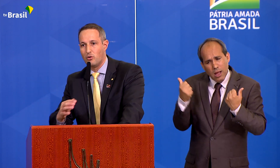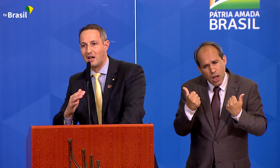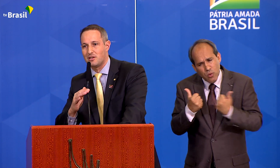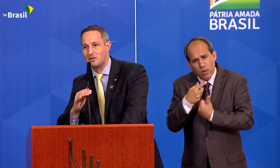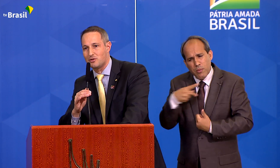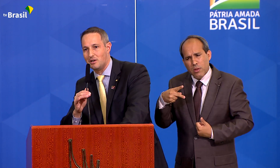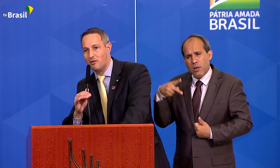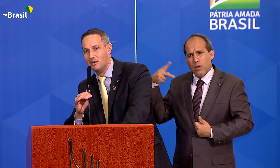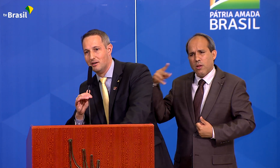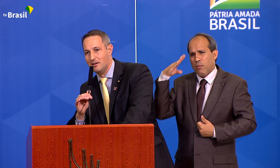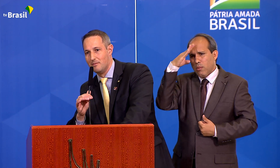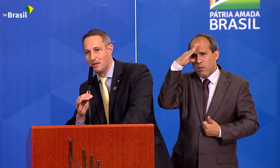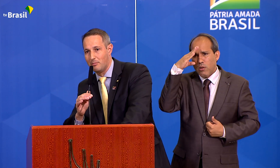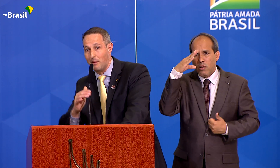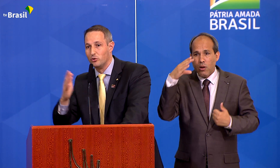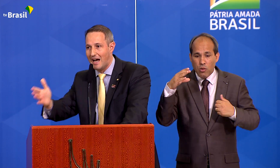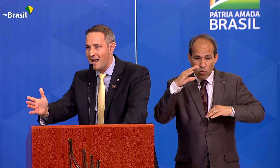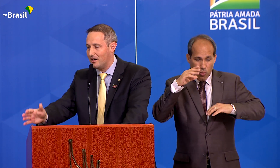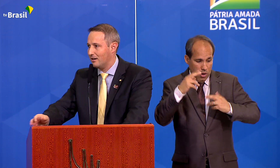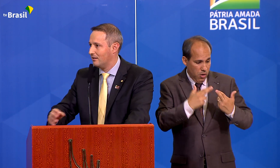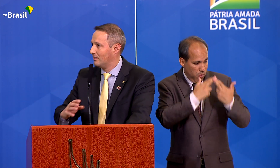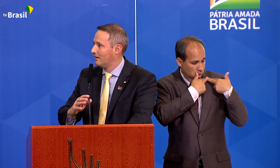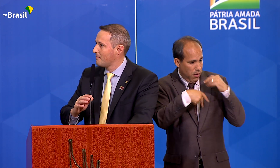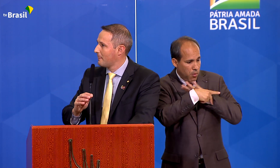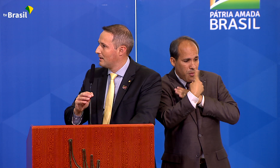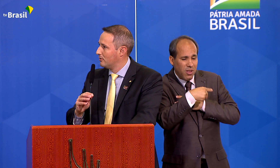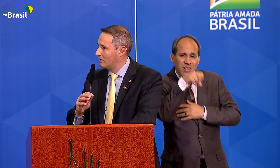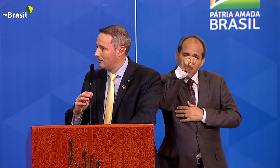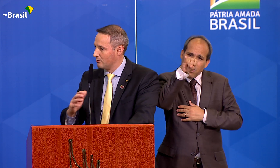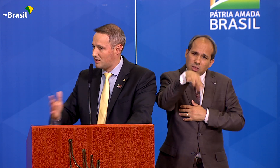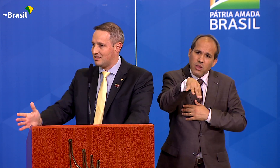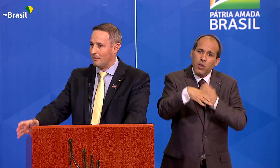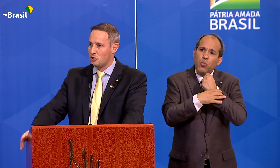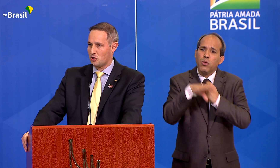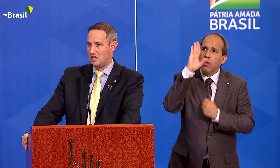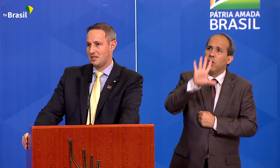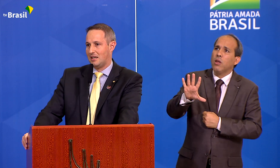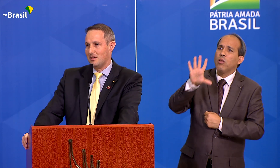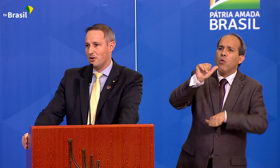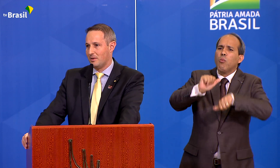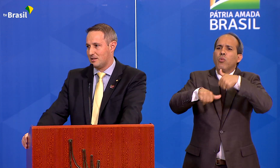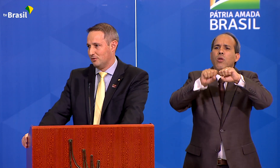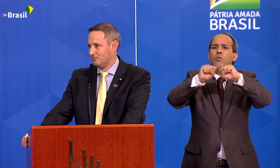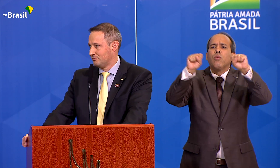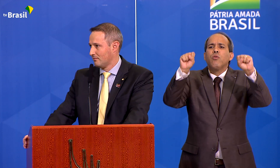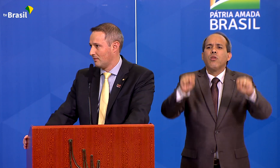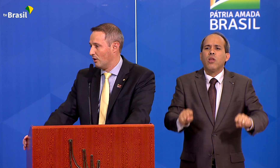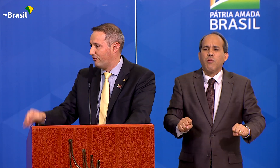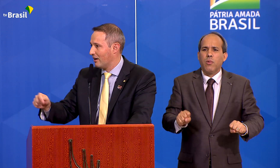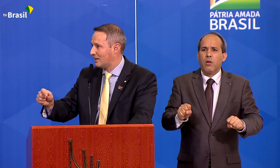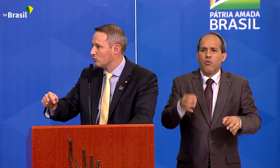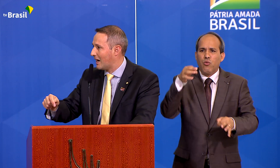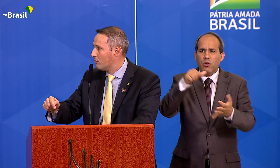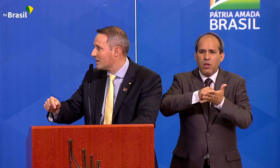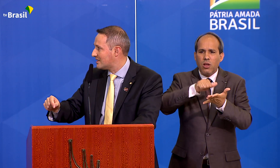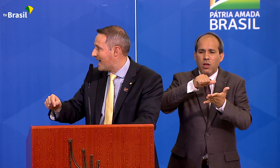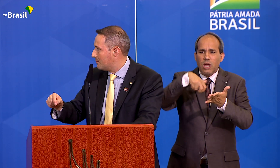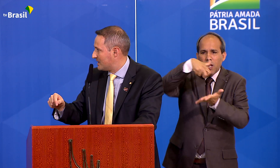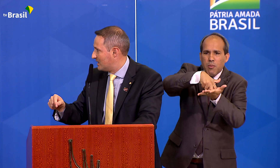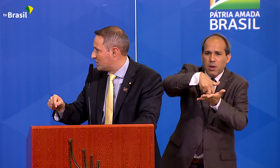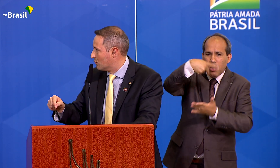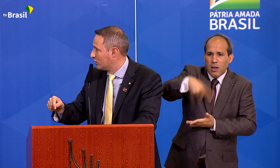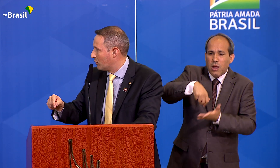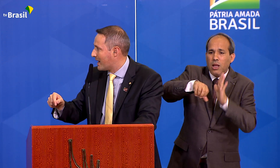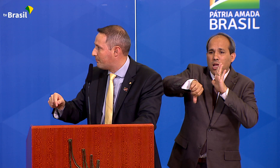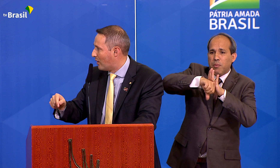é sim do congresso nacional para mudar e o sistema de Justiça Criminal no Brasil eu falo aqui do